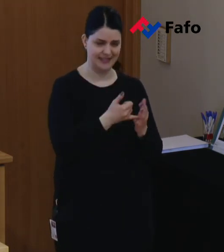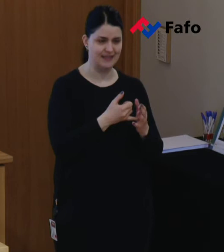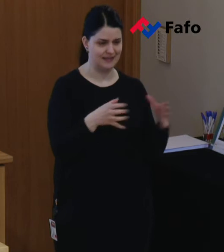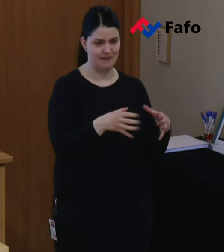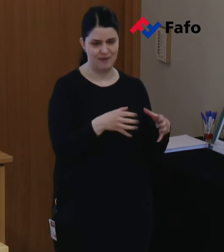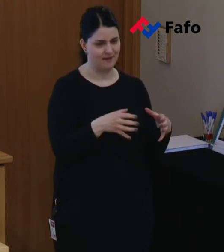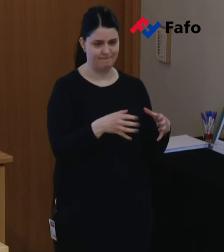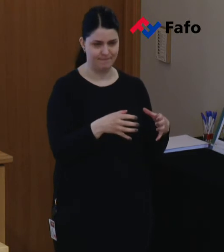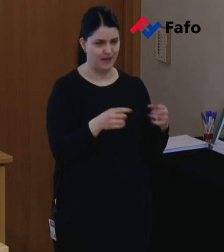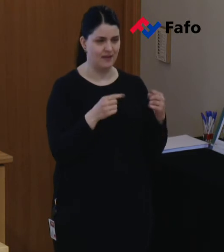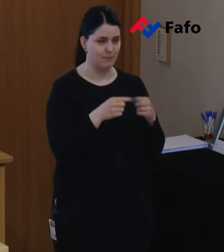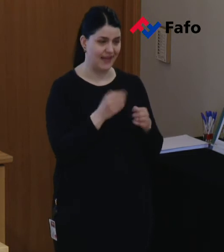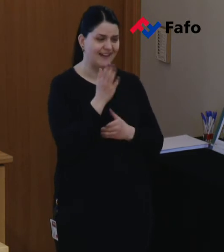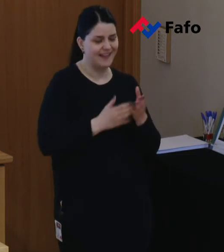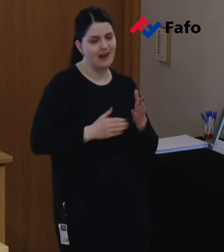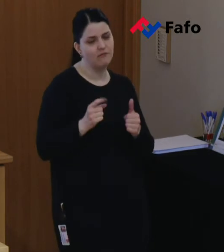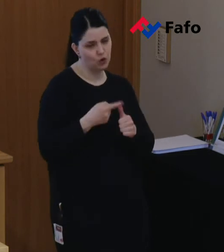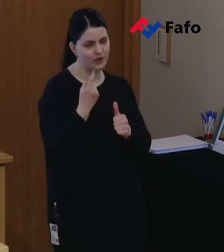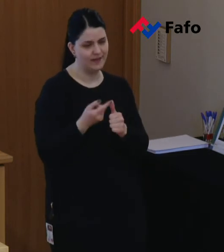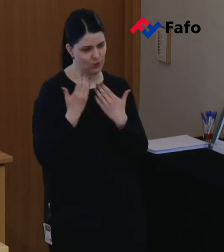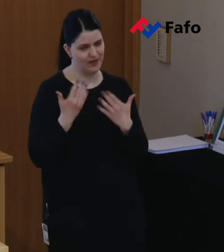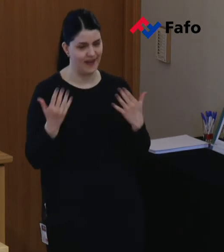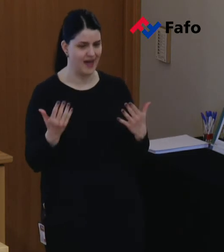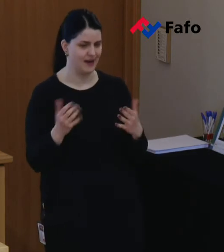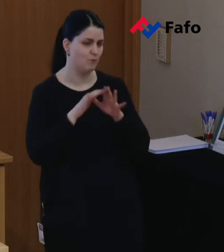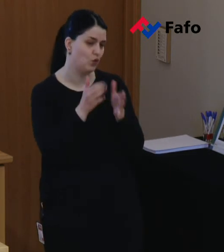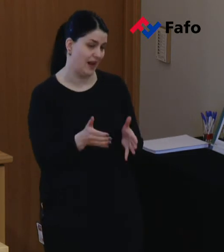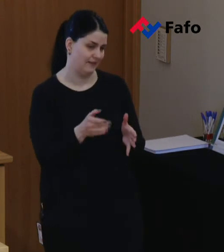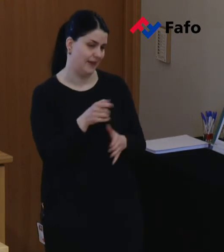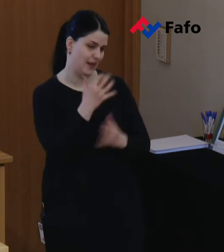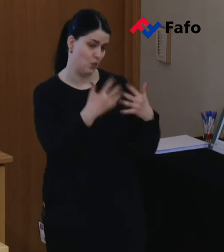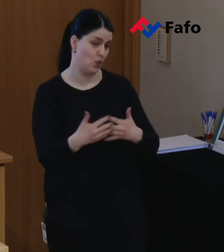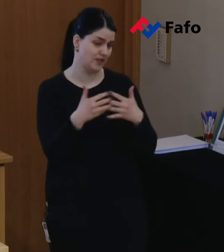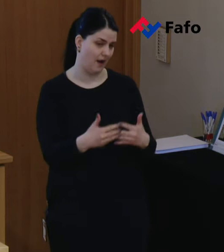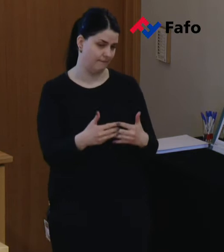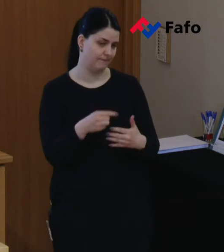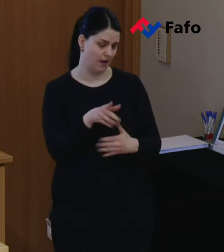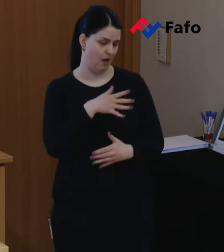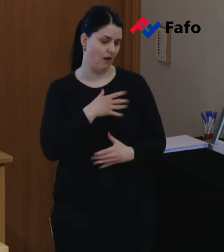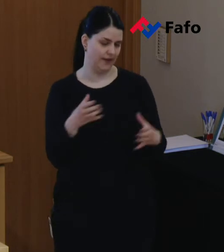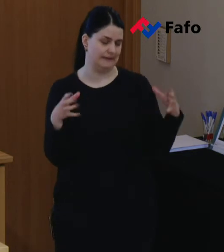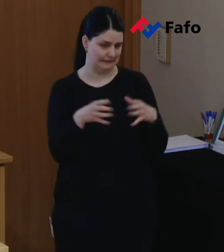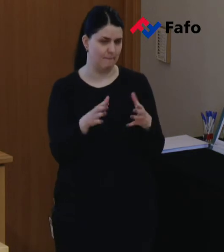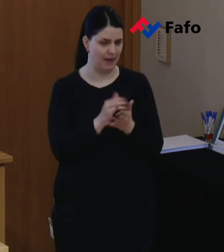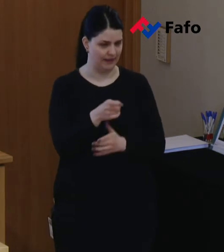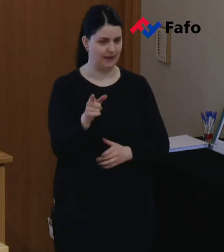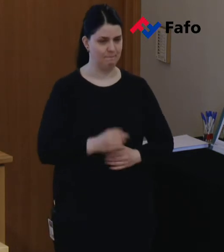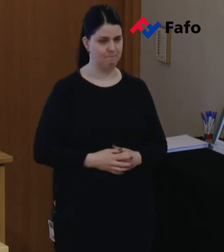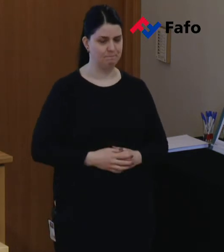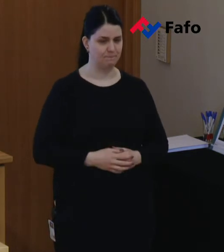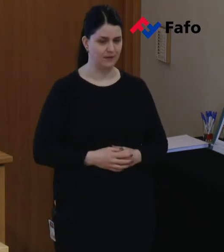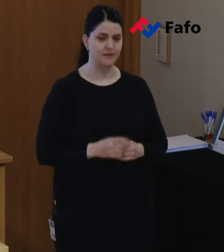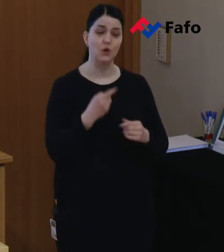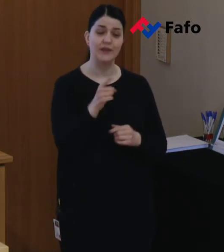det på en måte en del av den ordinære modellen i USA, og at man hadde såkalt ACT-team koblet på. Så